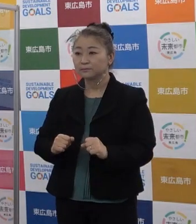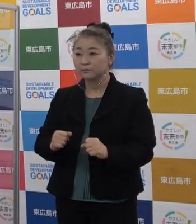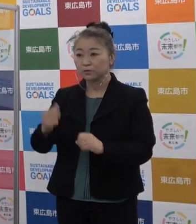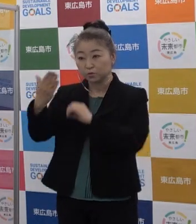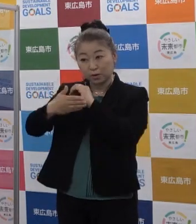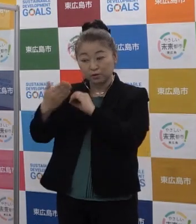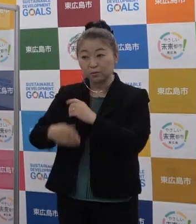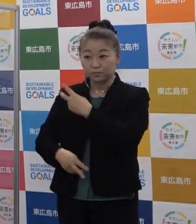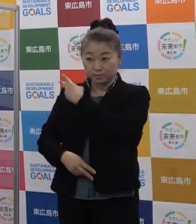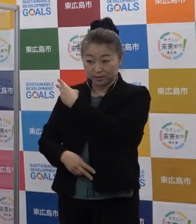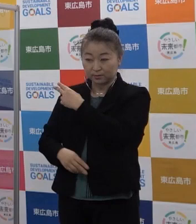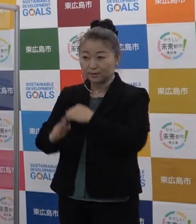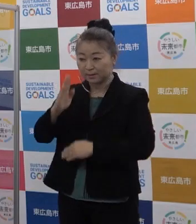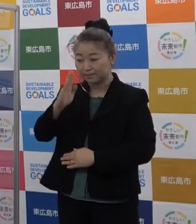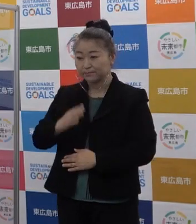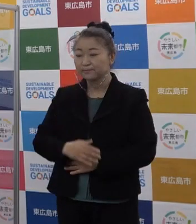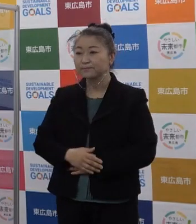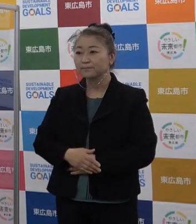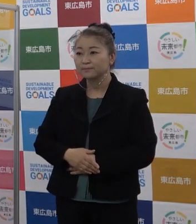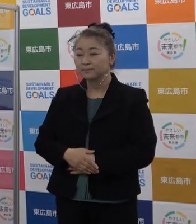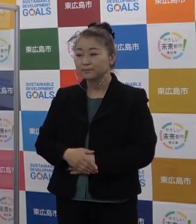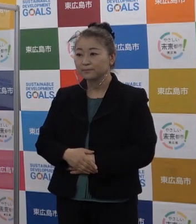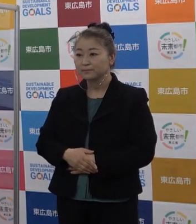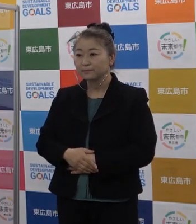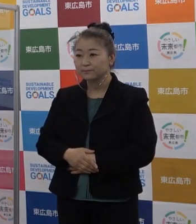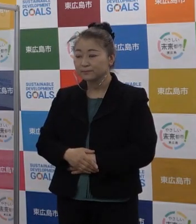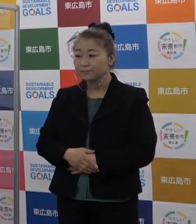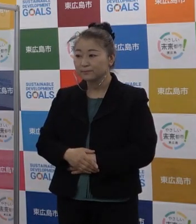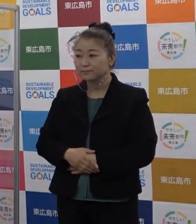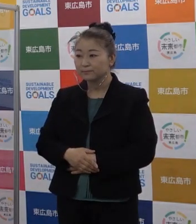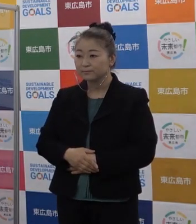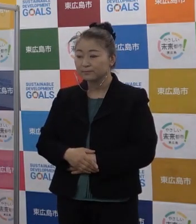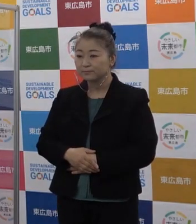くとよろしいかと思うんですが、